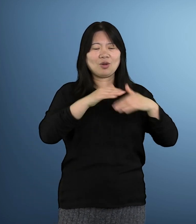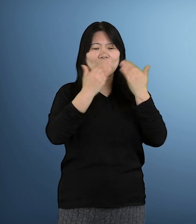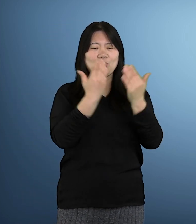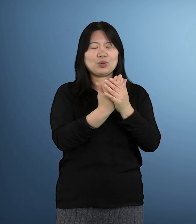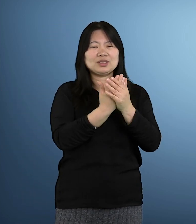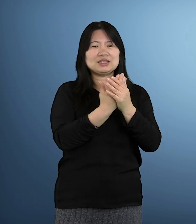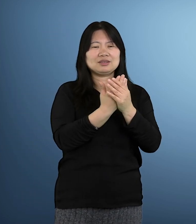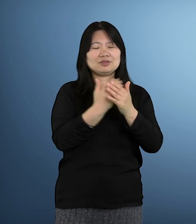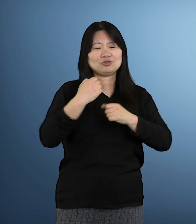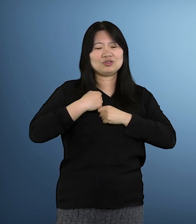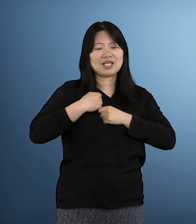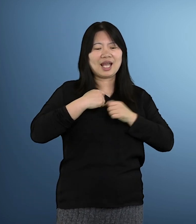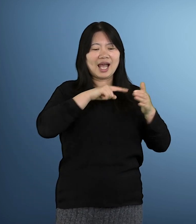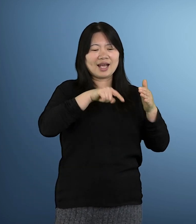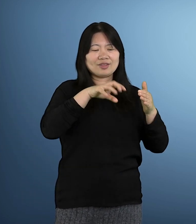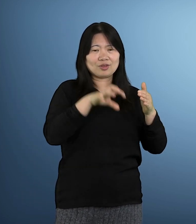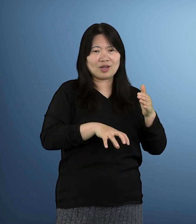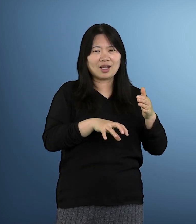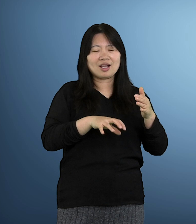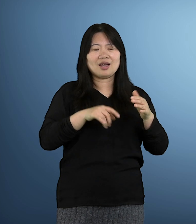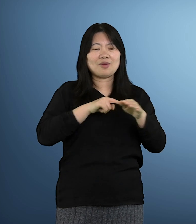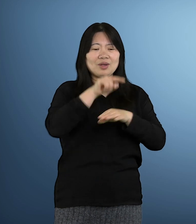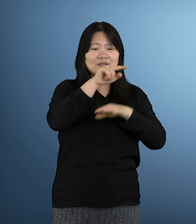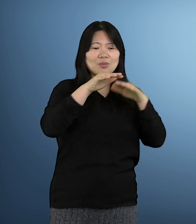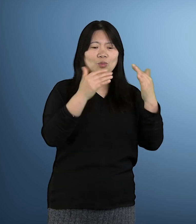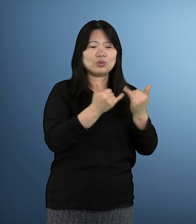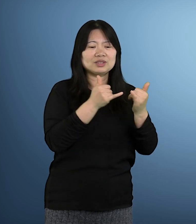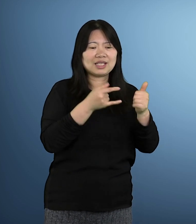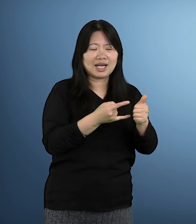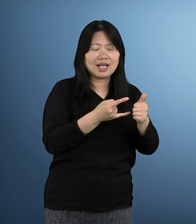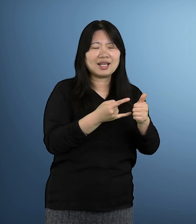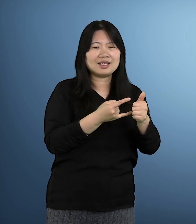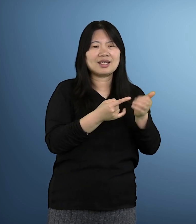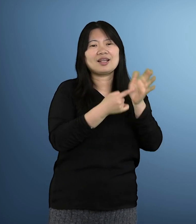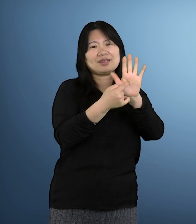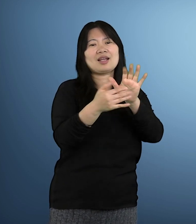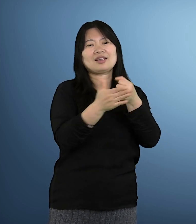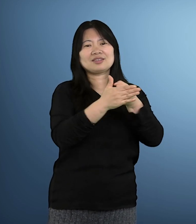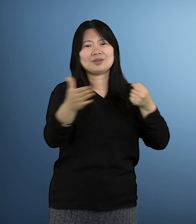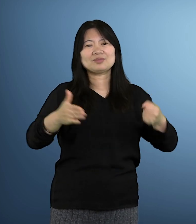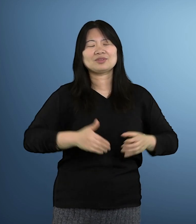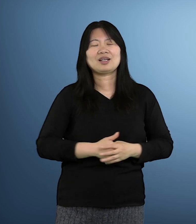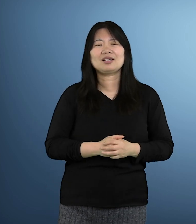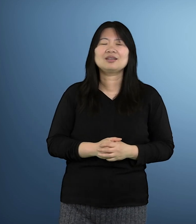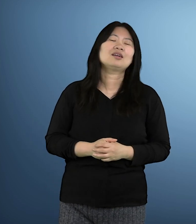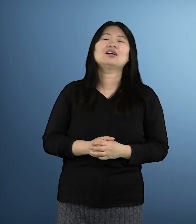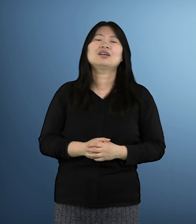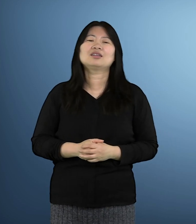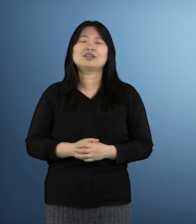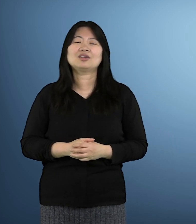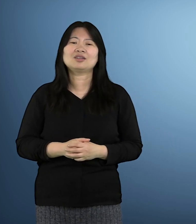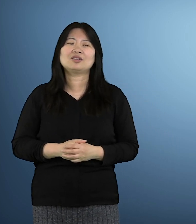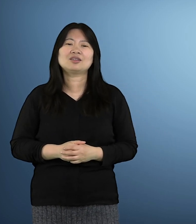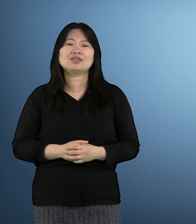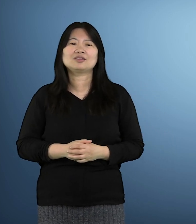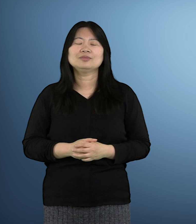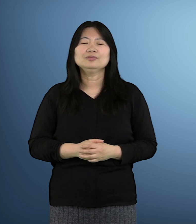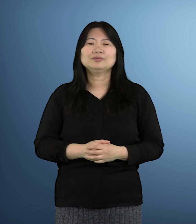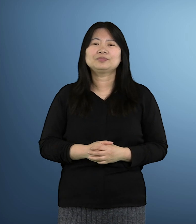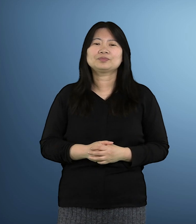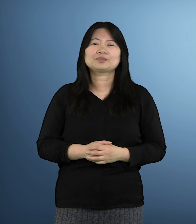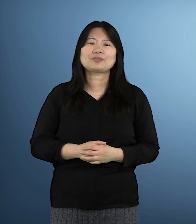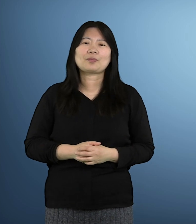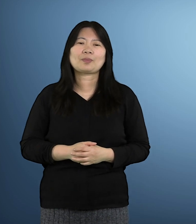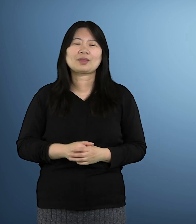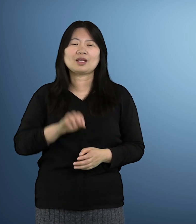안과 그 밖의 모든 사람에게 나타났으니, 자, 여기 우리가 좀 풀어야 될 과제가 뭐냐면